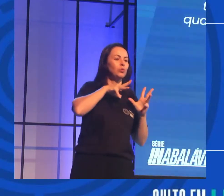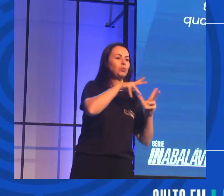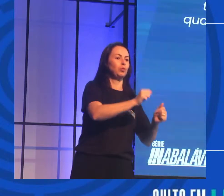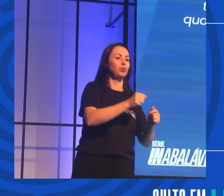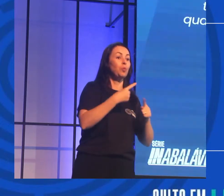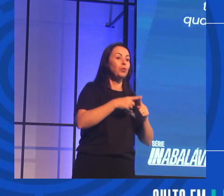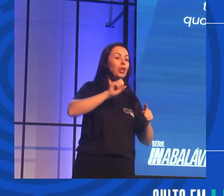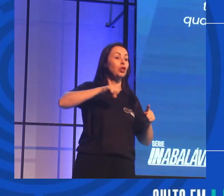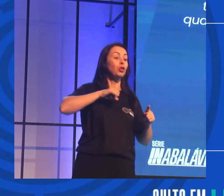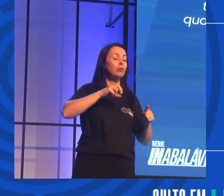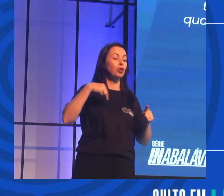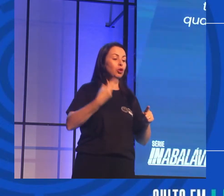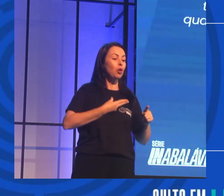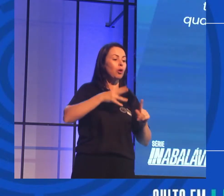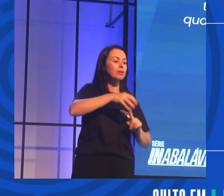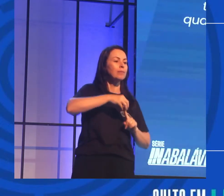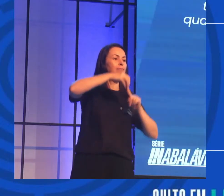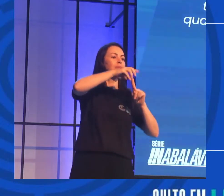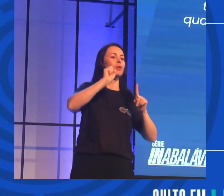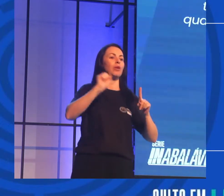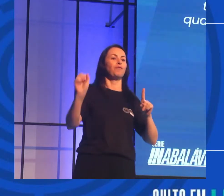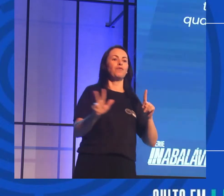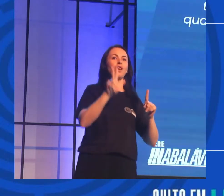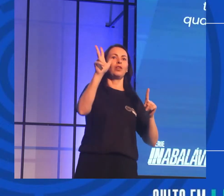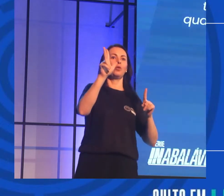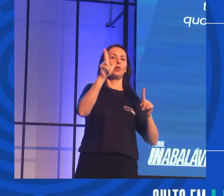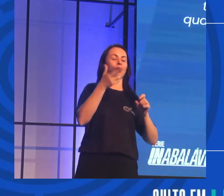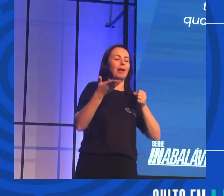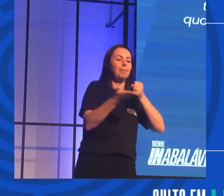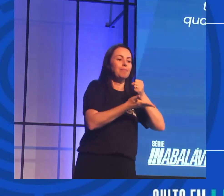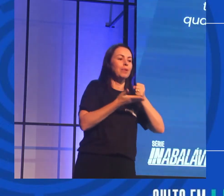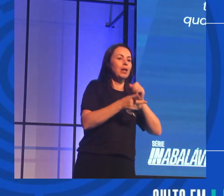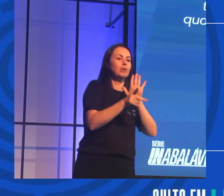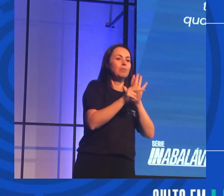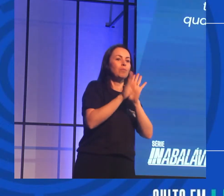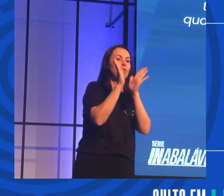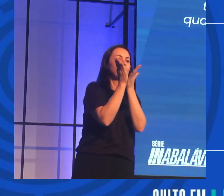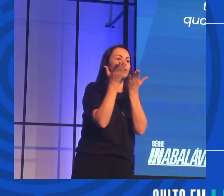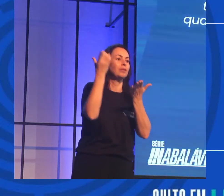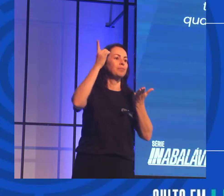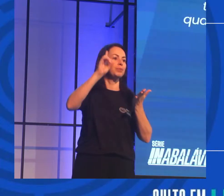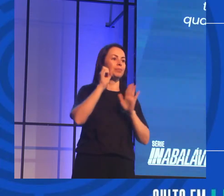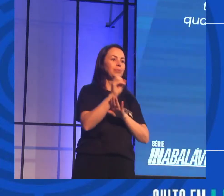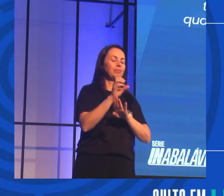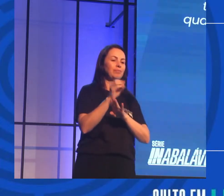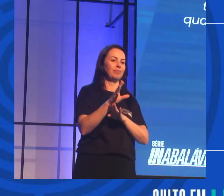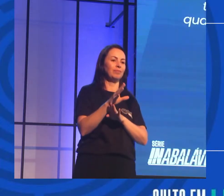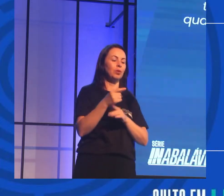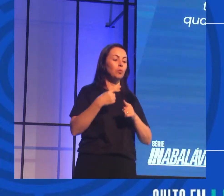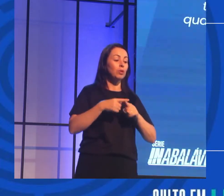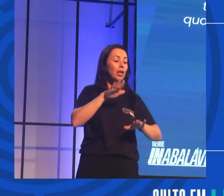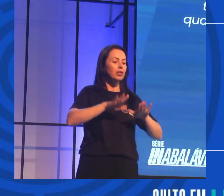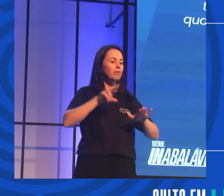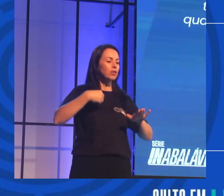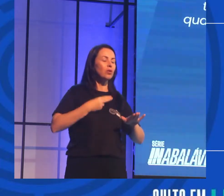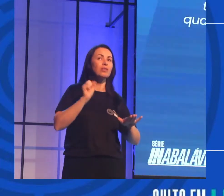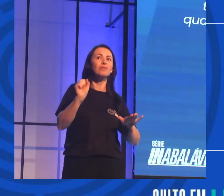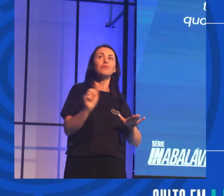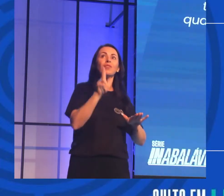Deus. Às vezes achamos que algumas coisas não são bem assim, e estamos abrindo mão de valores e